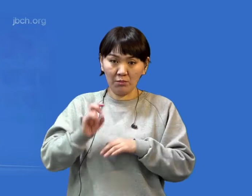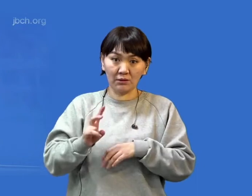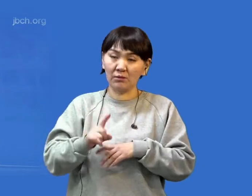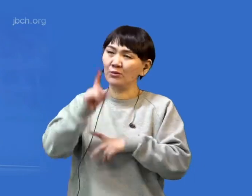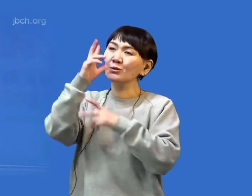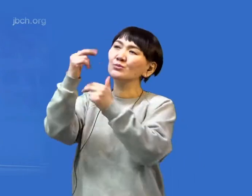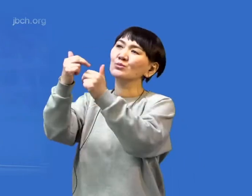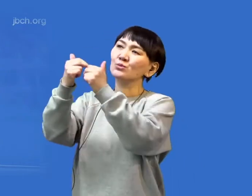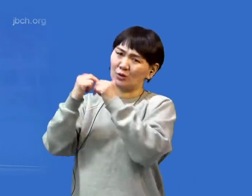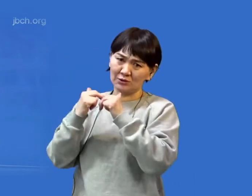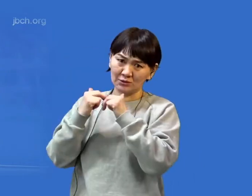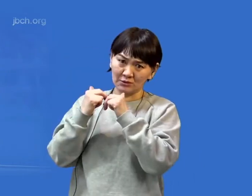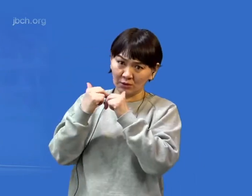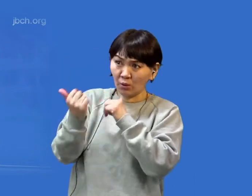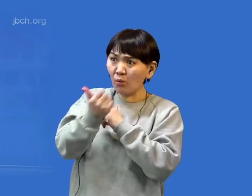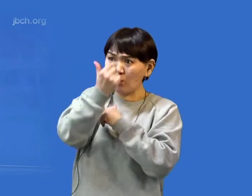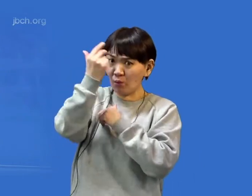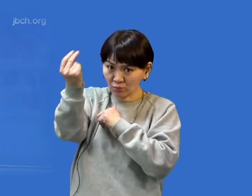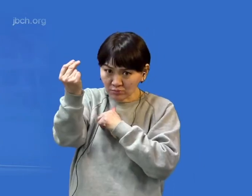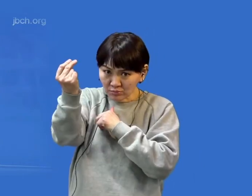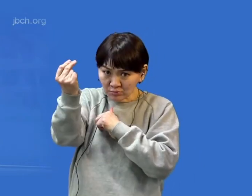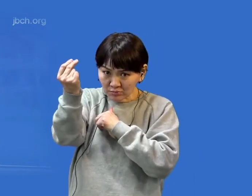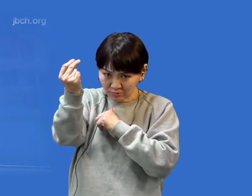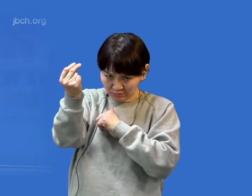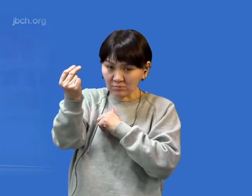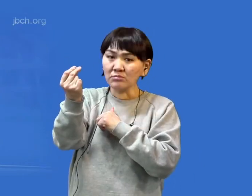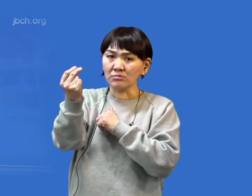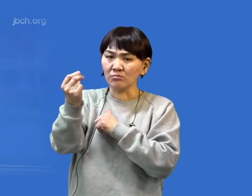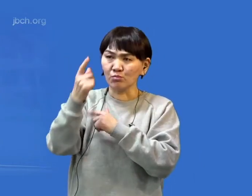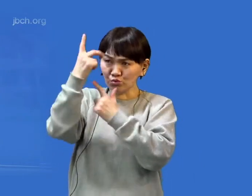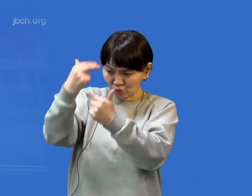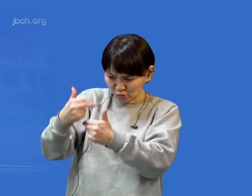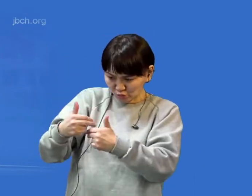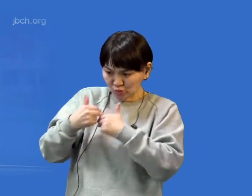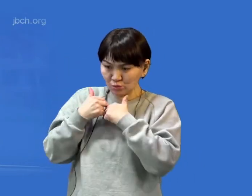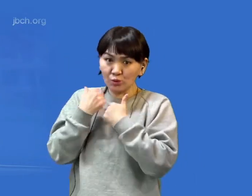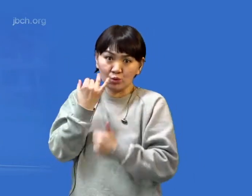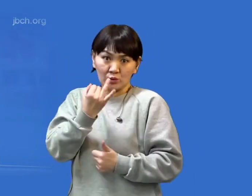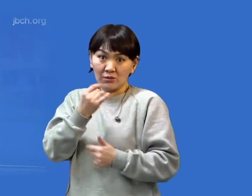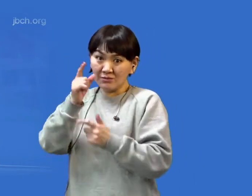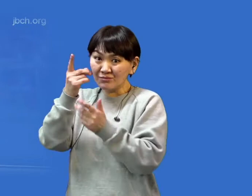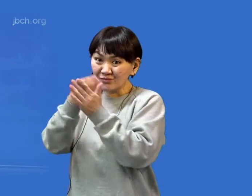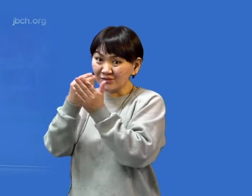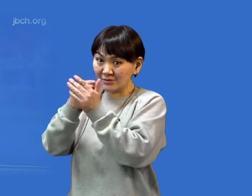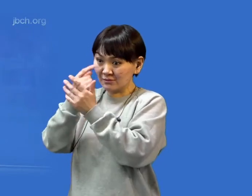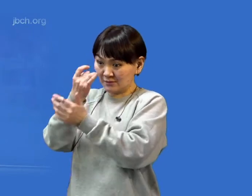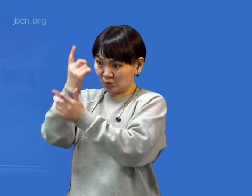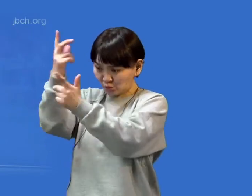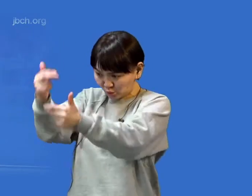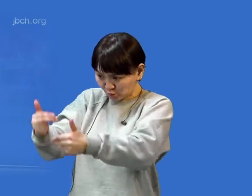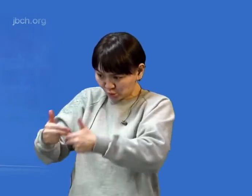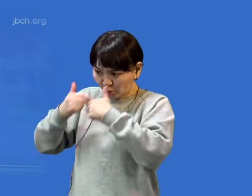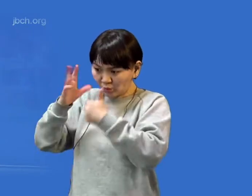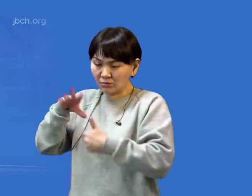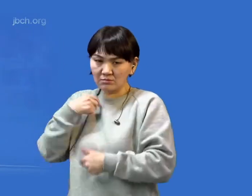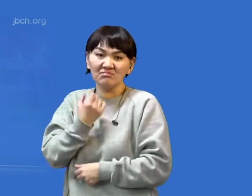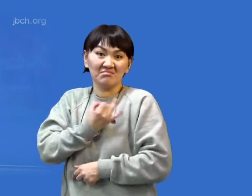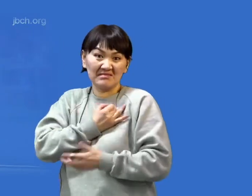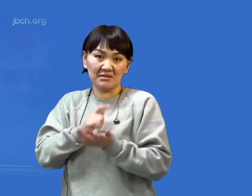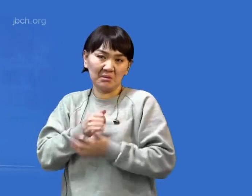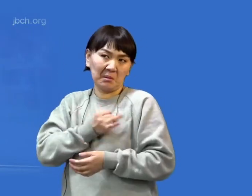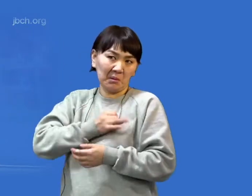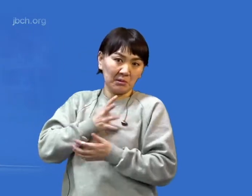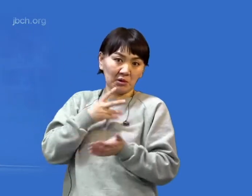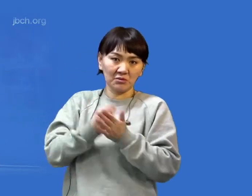бид үхнийг удирддаг гэсэн тэр болгонд итгэхгүй байгаа учраас эдгэлийн амьдралдаа тэд бүтлгүүтж байна.